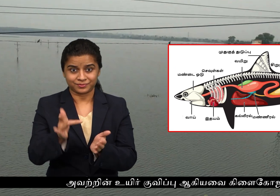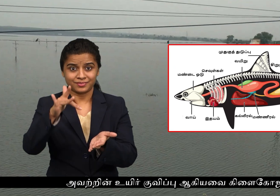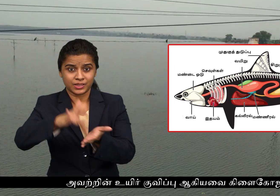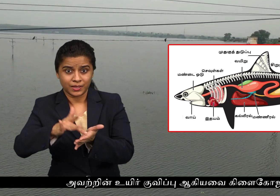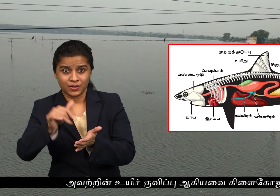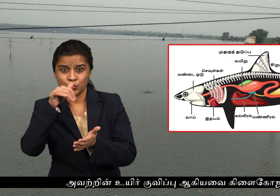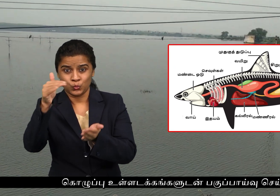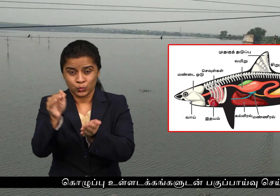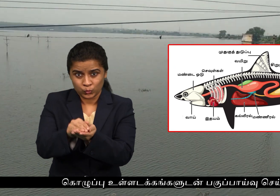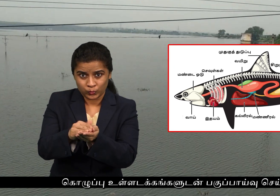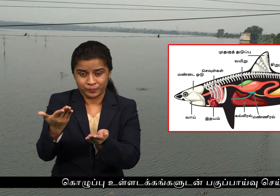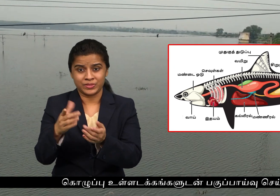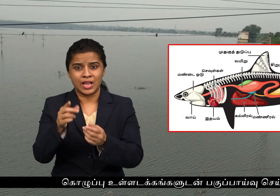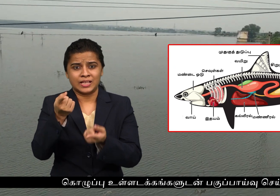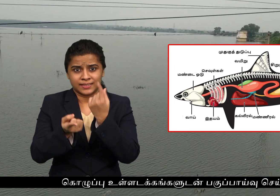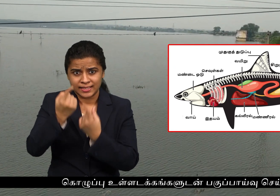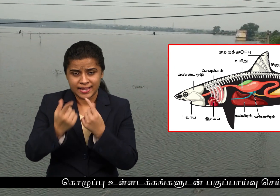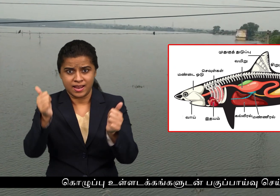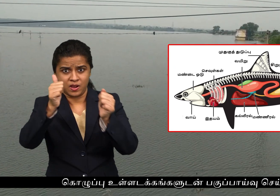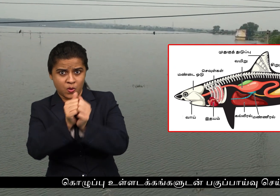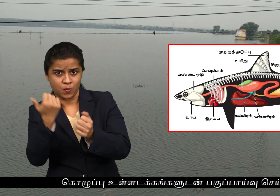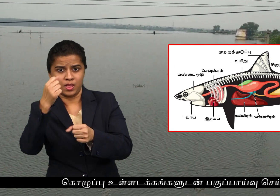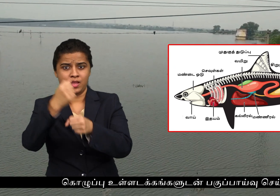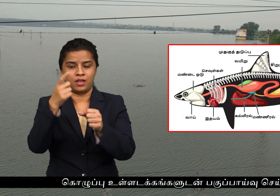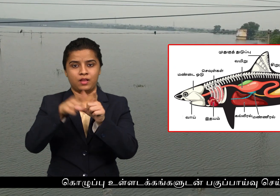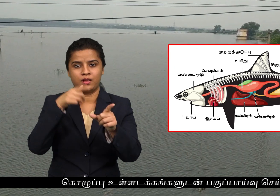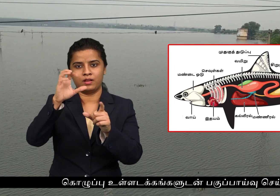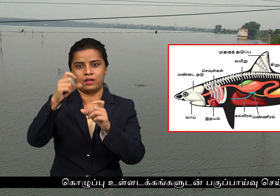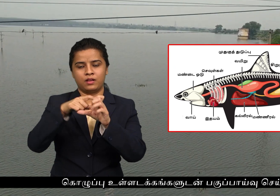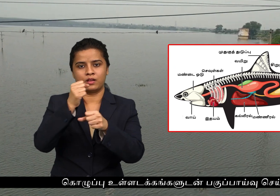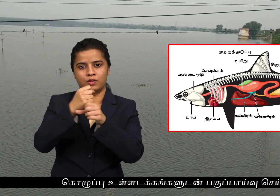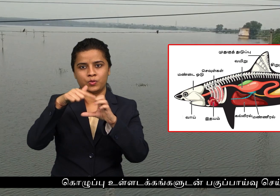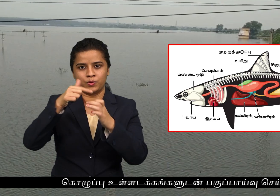கிளைகோஜன் மற்றும் கொழுப்பு உள்ளடக்குகளுடன் பகுப்பாய்வு செய்யப்பட்டன.